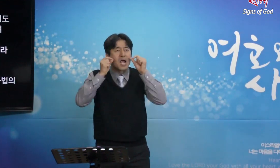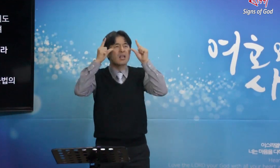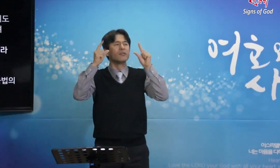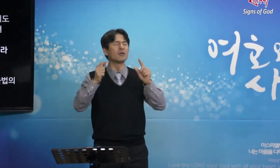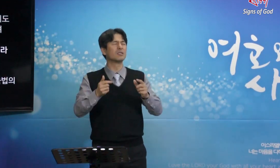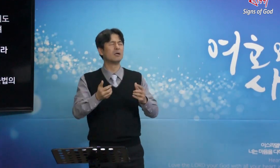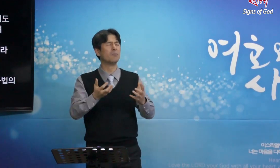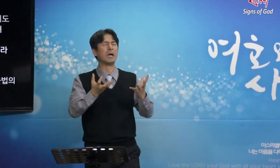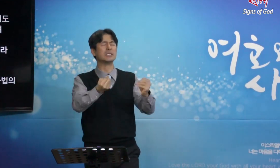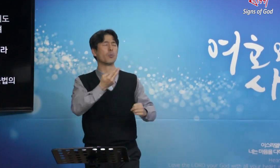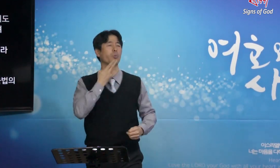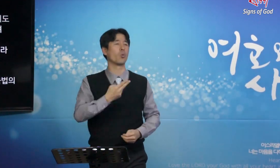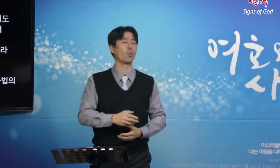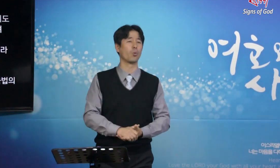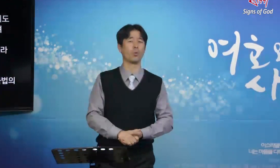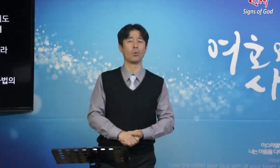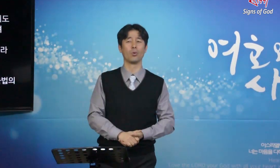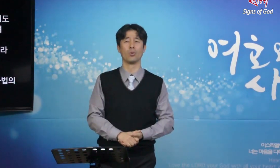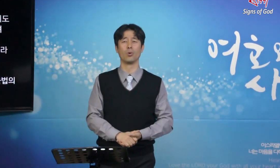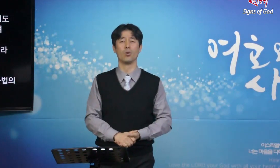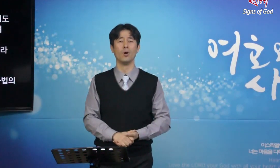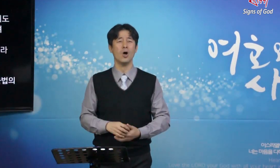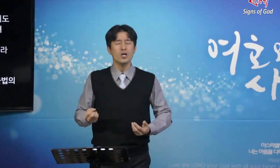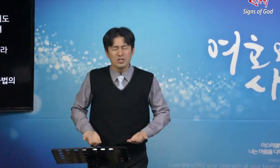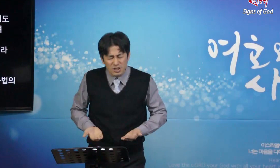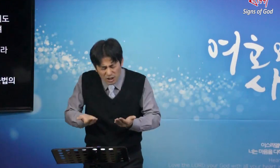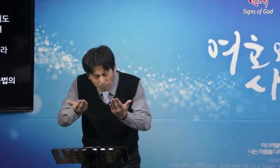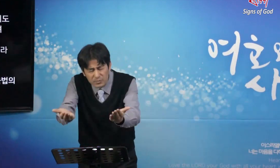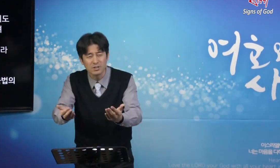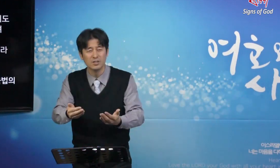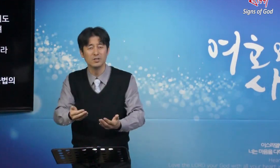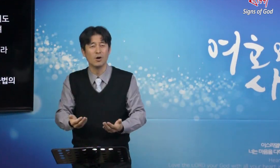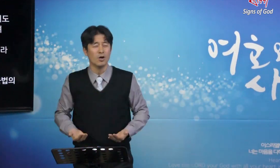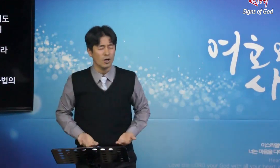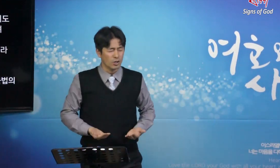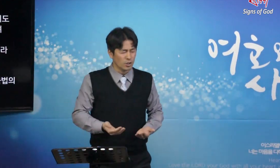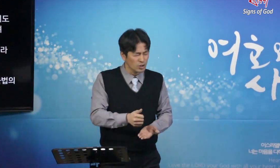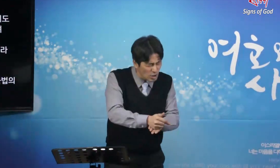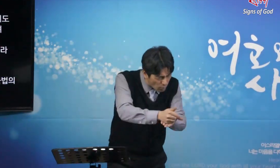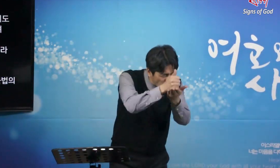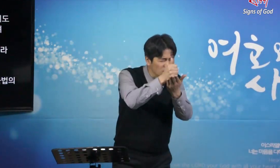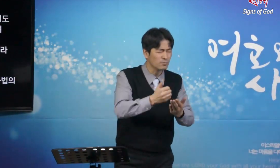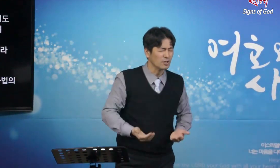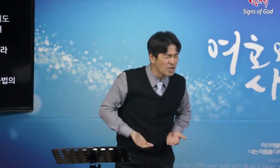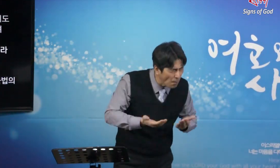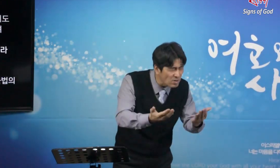농인들이 열심히 모인다고는 하지만 마음의 열정을 가진 농인들이 없고 헌신하고 섬기는